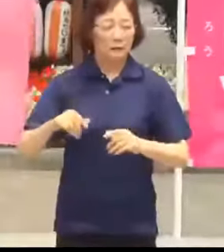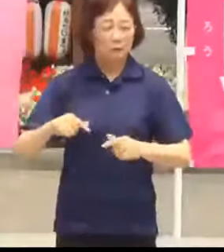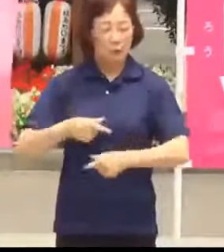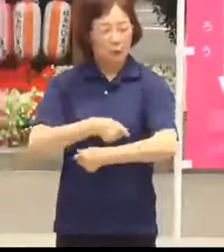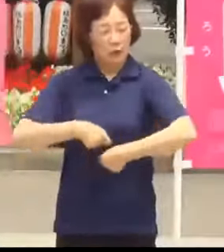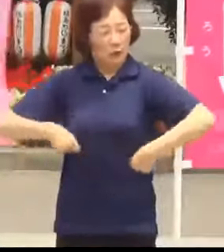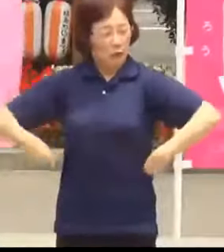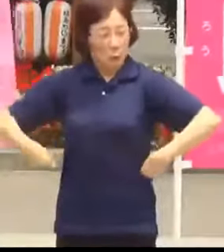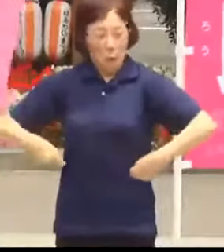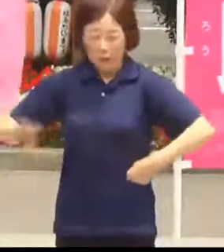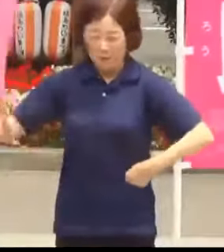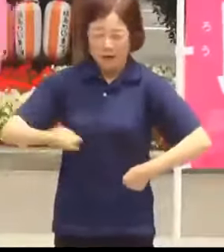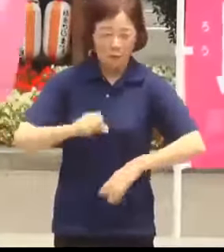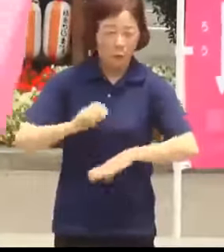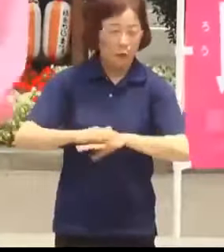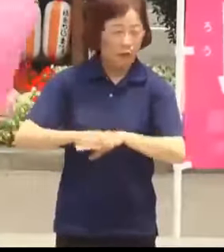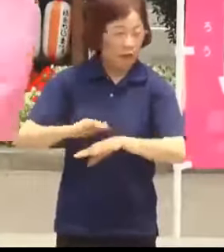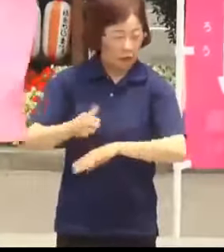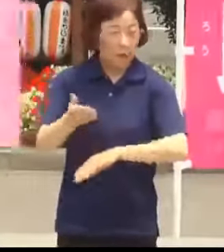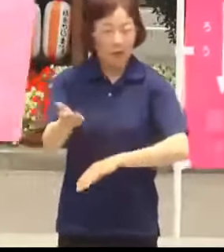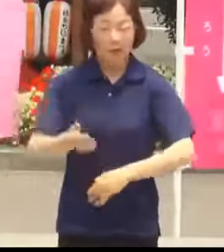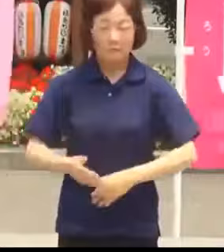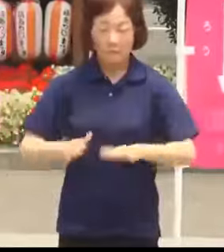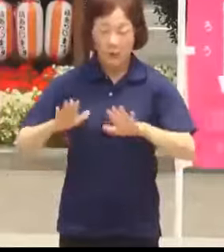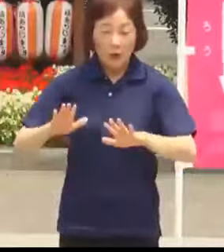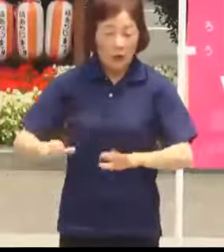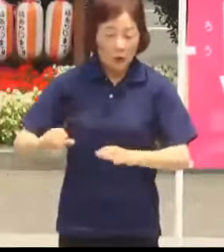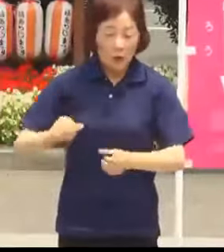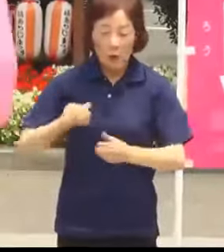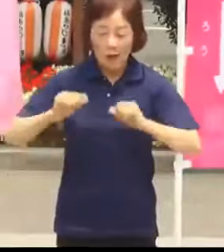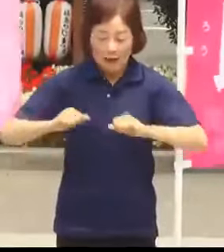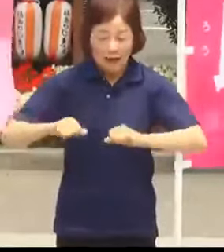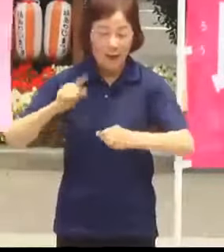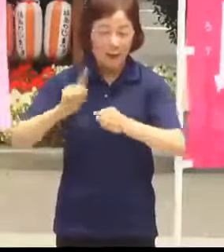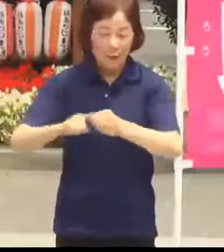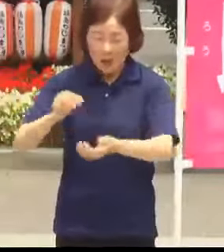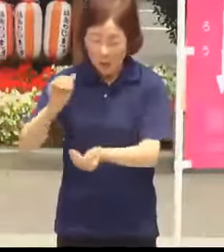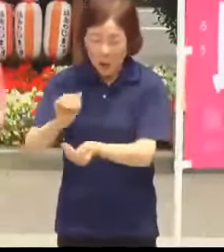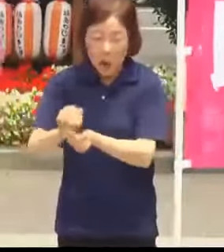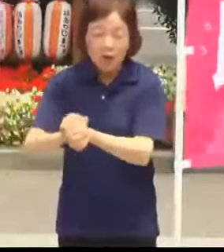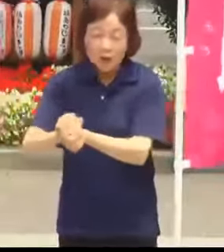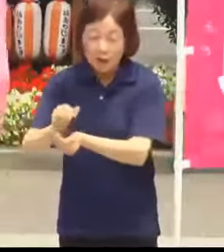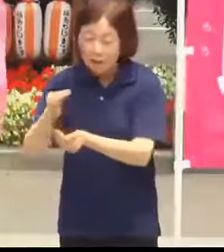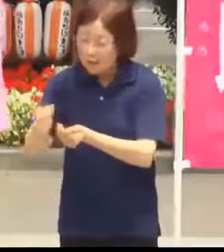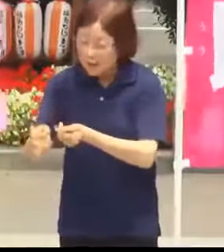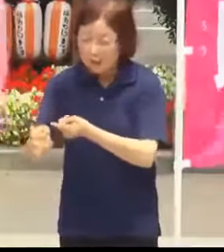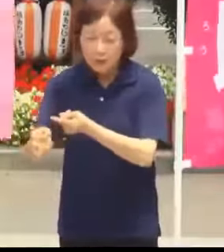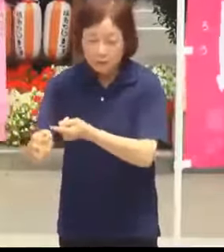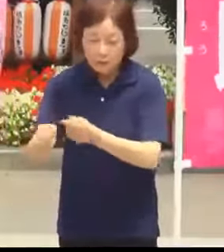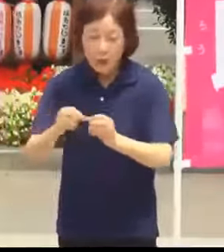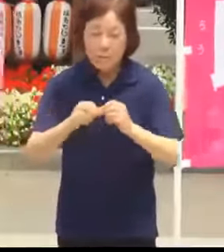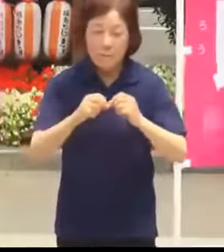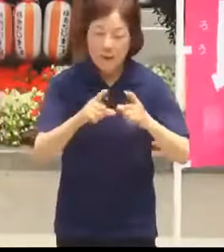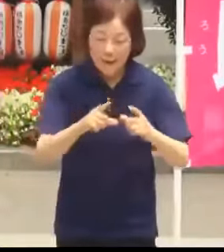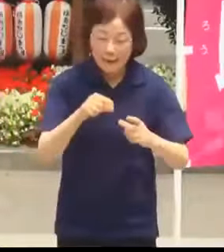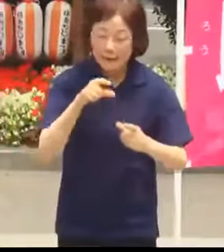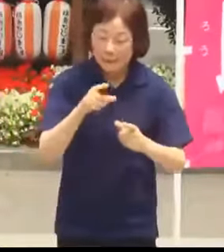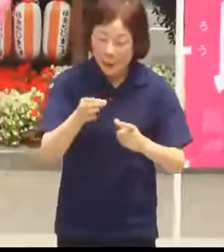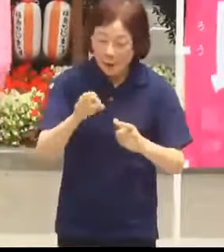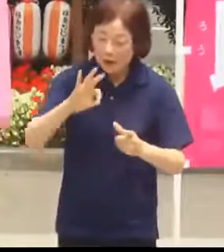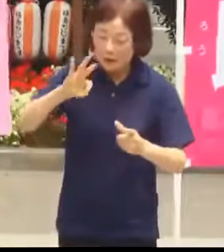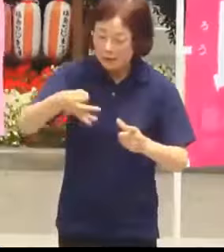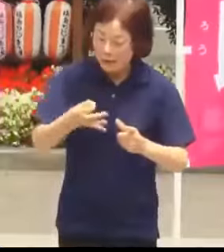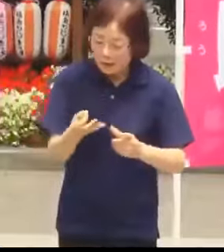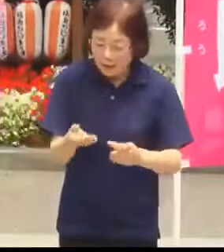ます今日生きるために買うこ握り今日生きるために買うパンこれに